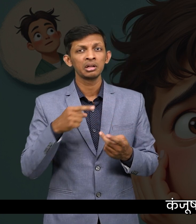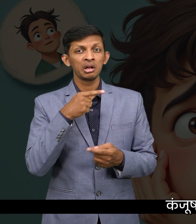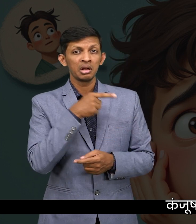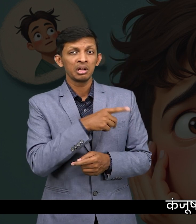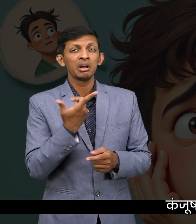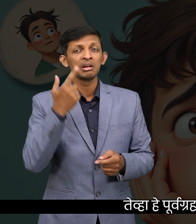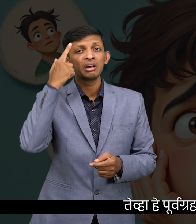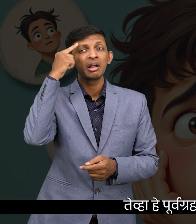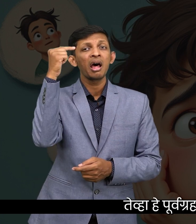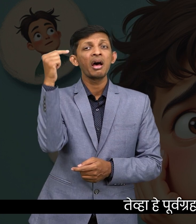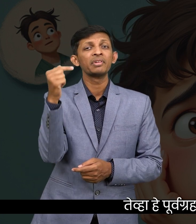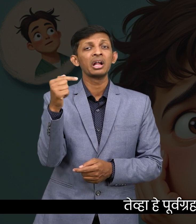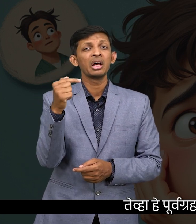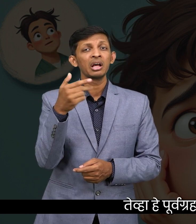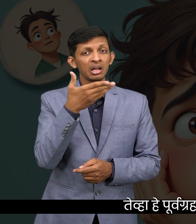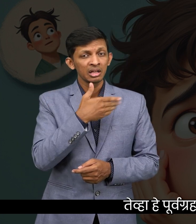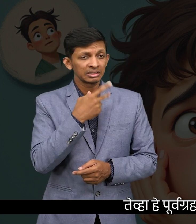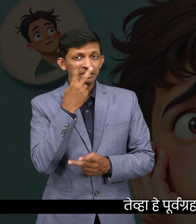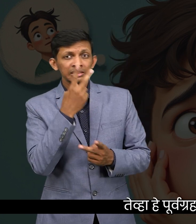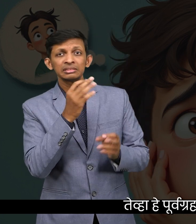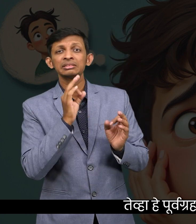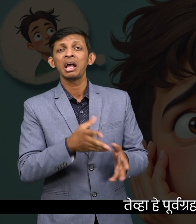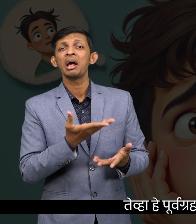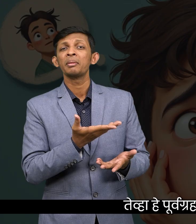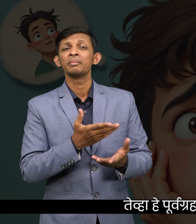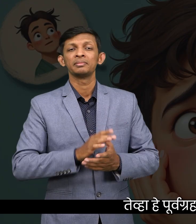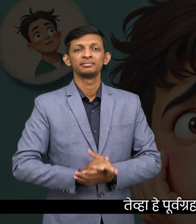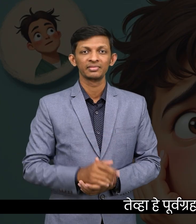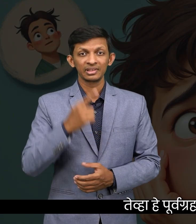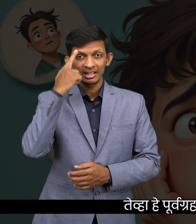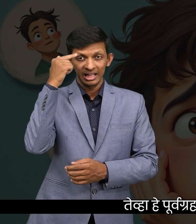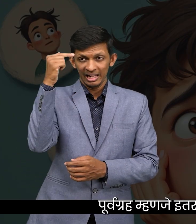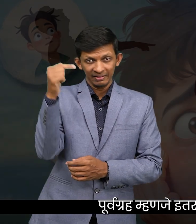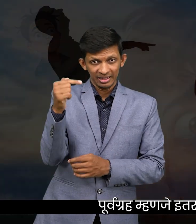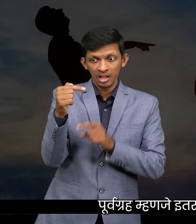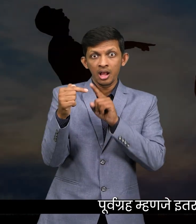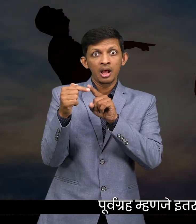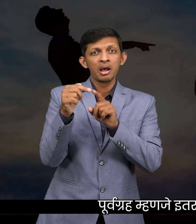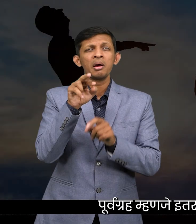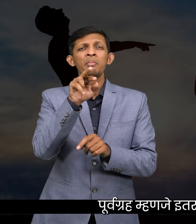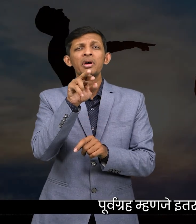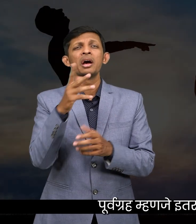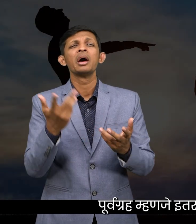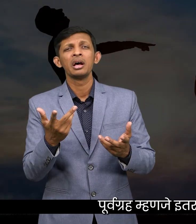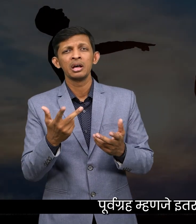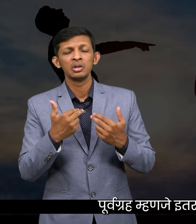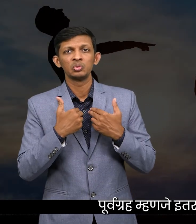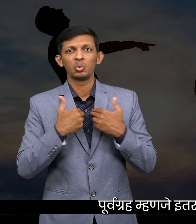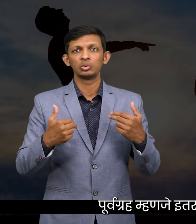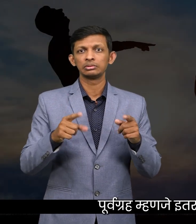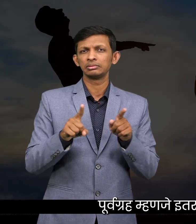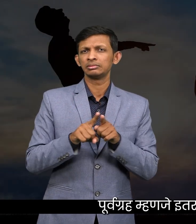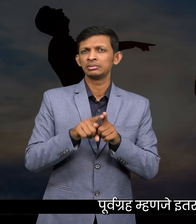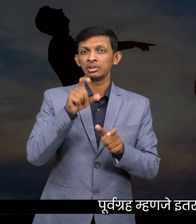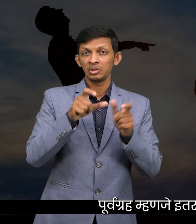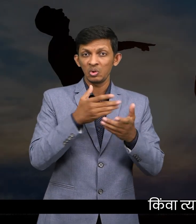पाहणे, तेव्हा हे पूर्वग्रह आपण त्यांच्याबद्दल बाळगतो. पूर्वग्रह म्हणजे इतर लोकांचा